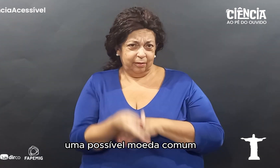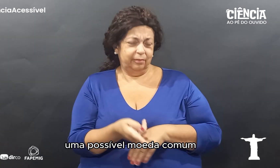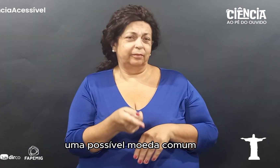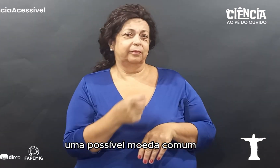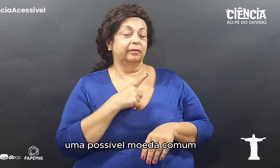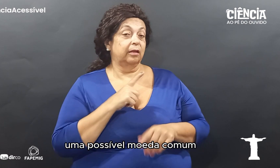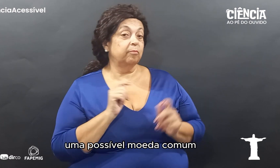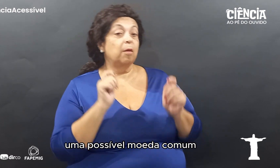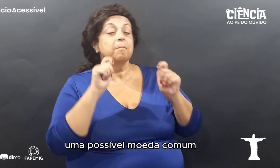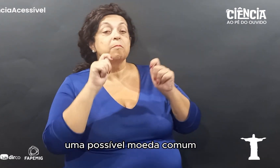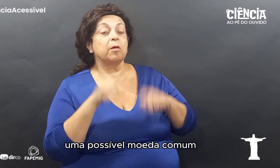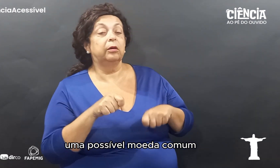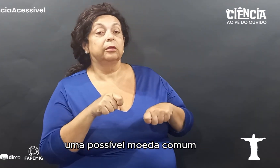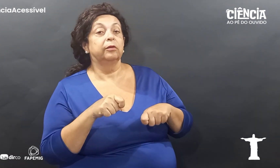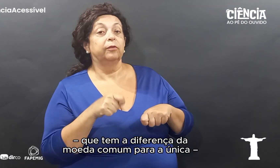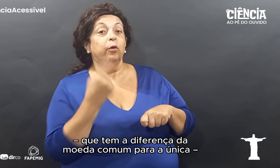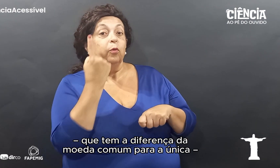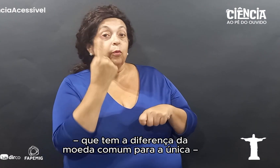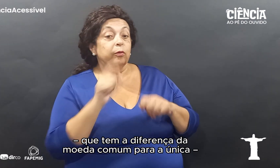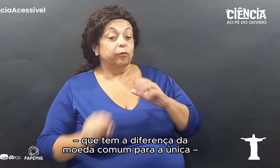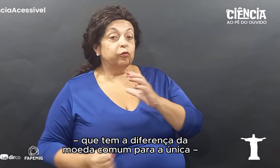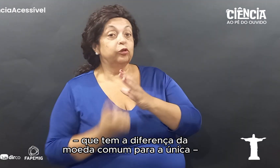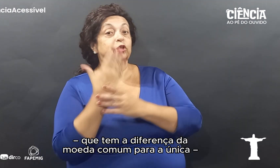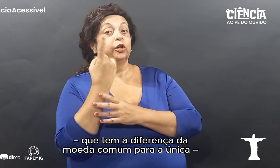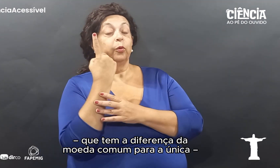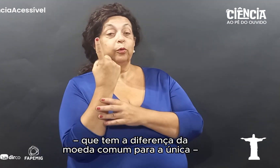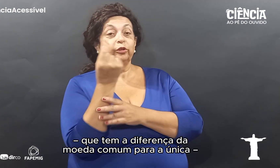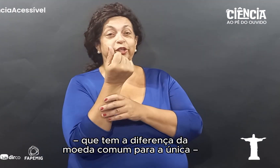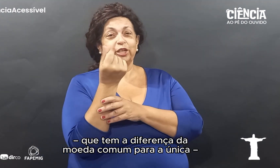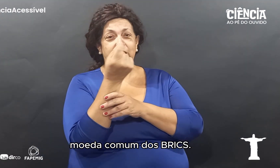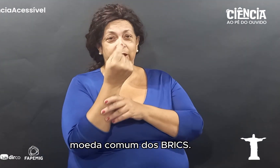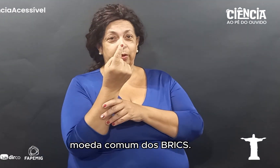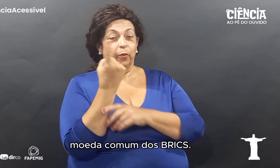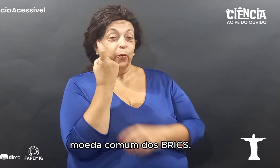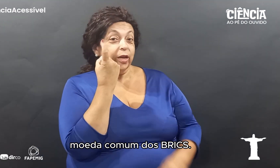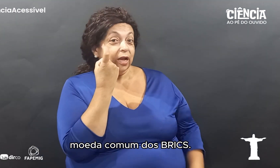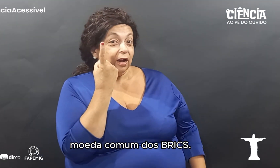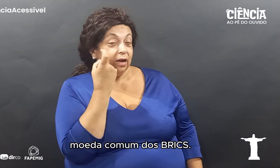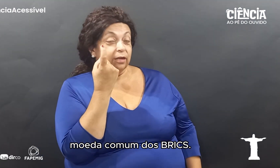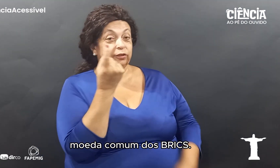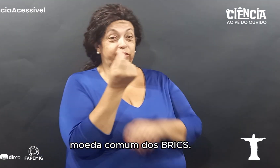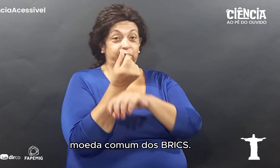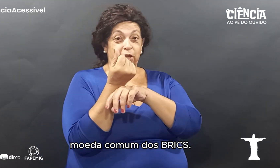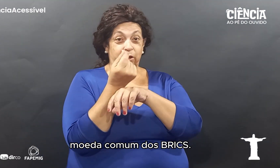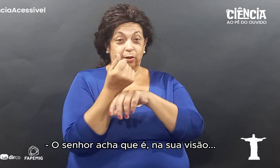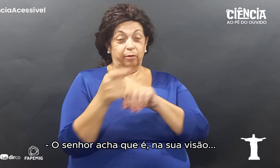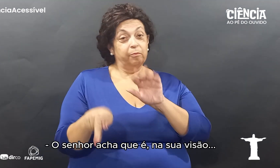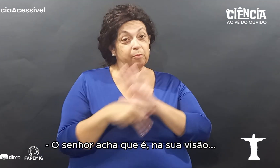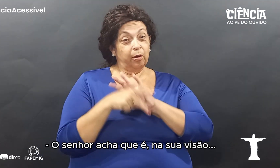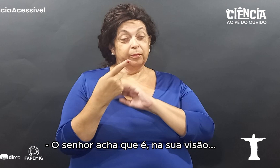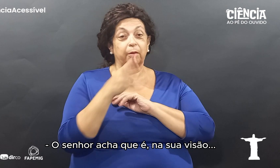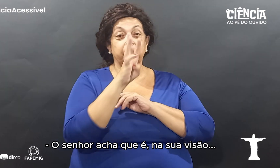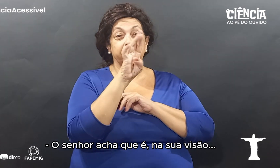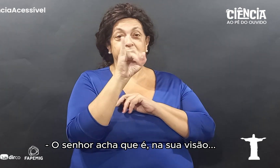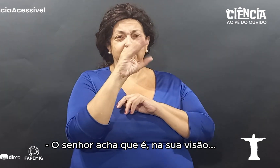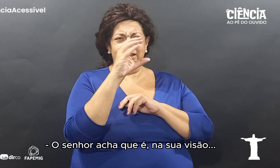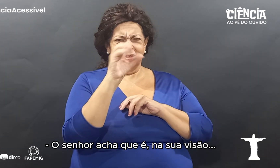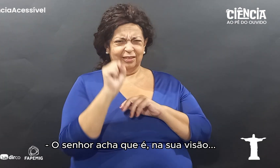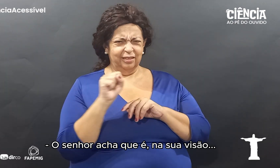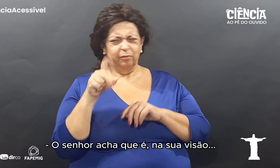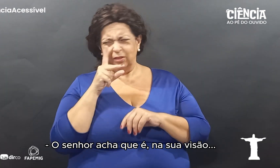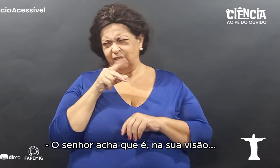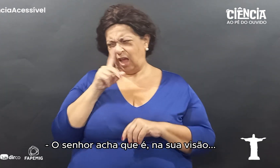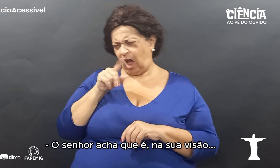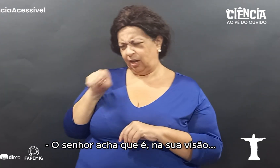uma possível moeda comum, que tem a diferença da moeda comum para a única moeda comum, dos BRICS. O senhor acha